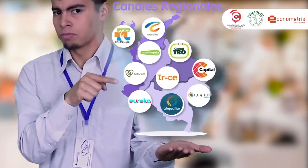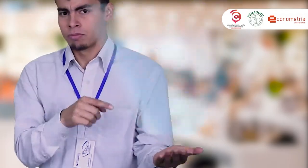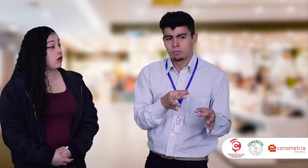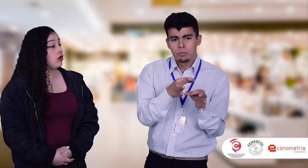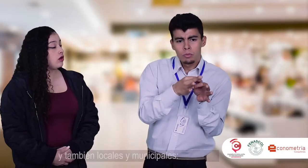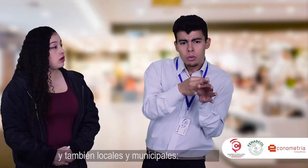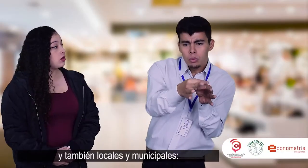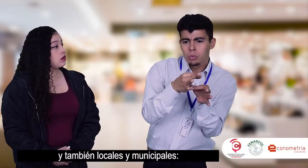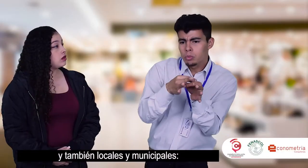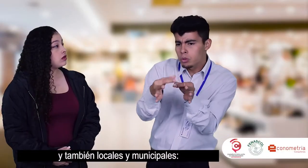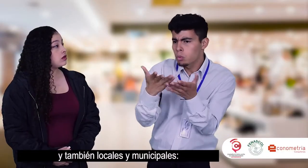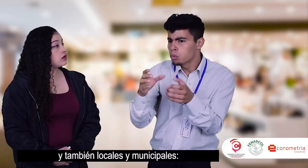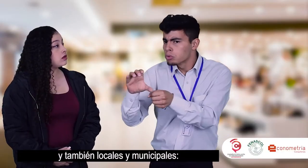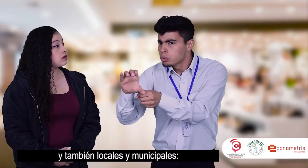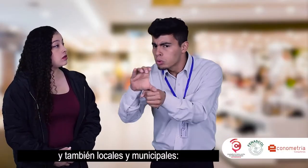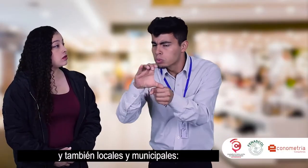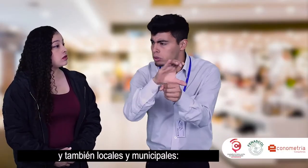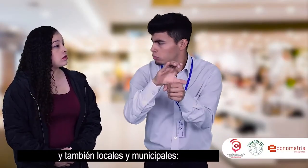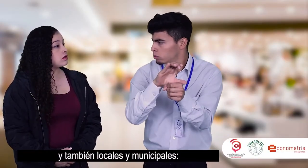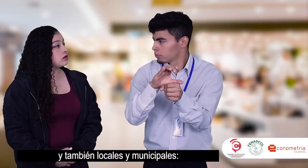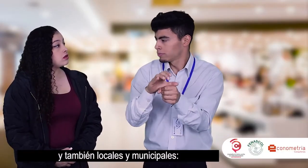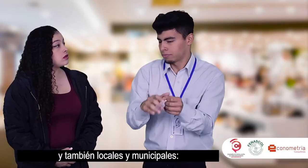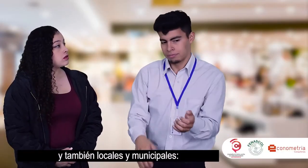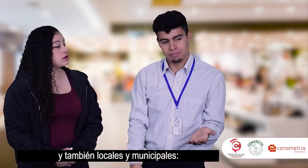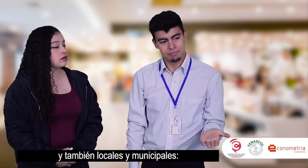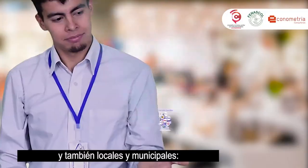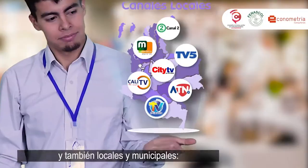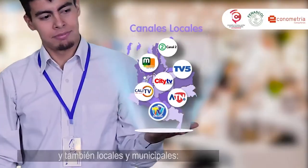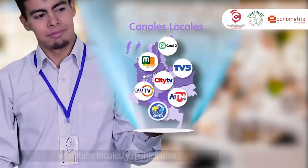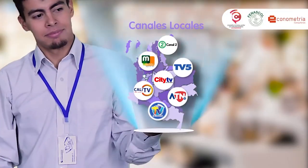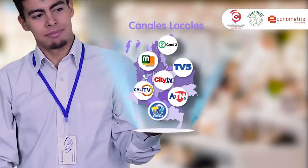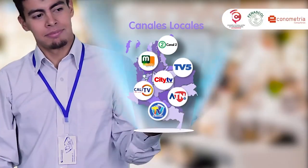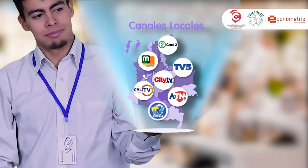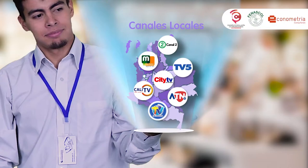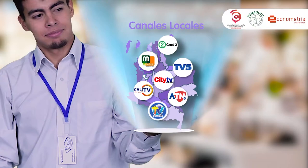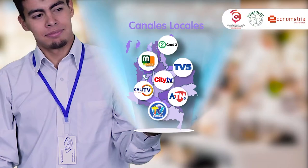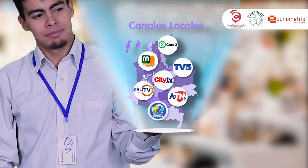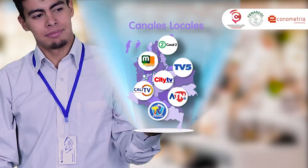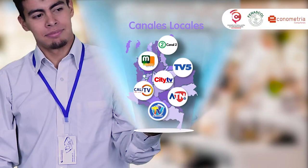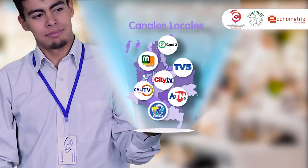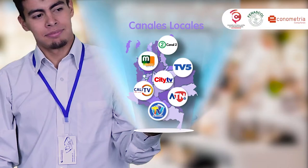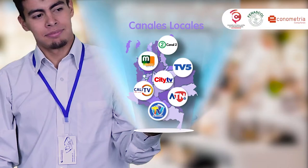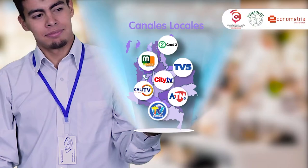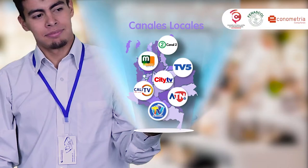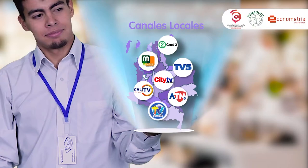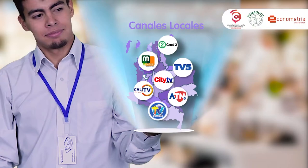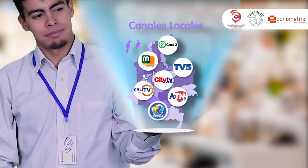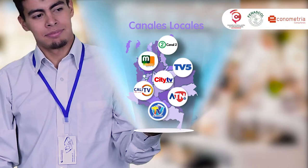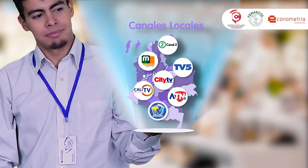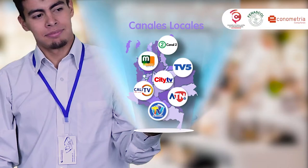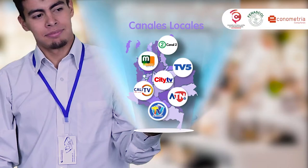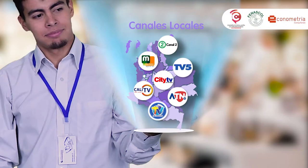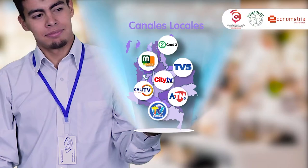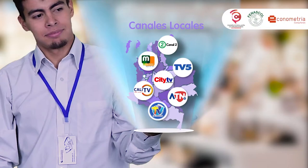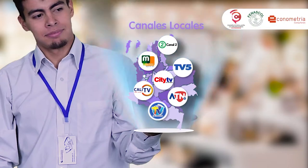Y también canales locales y municipales. Canal 2, Telemedellín, TV5, CityTV, CaliTV,